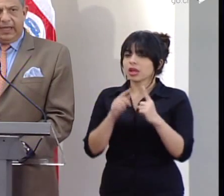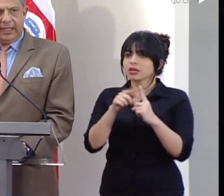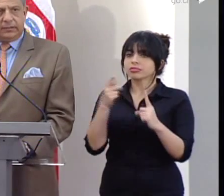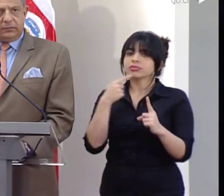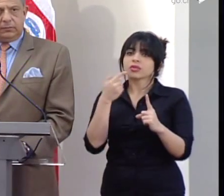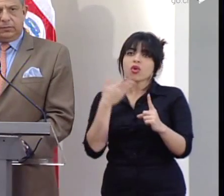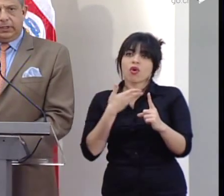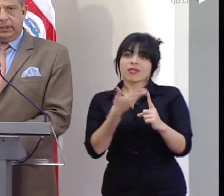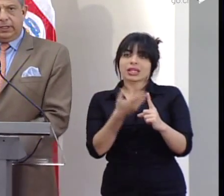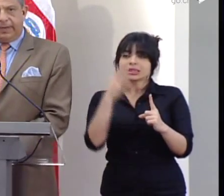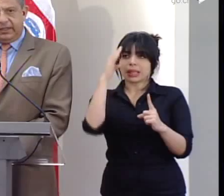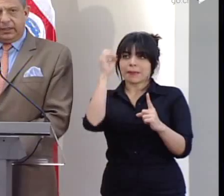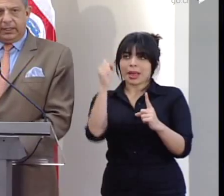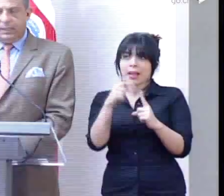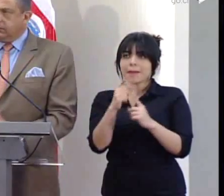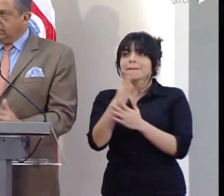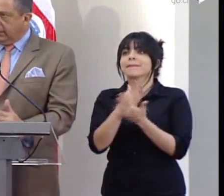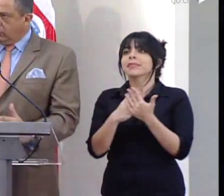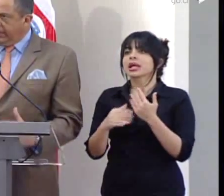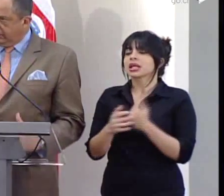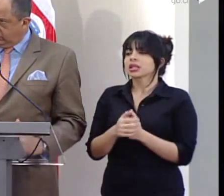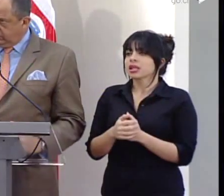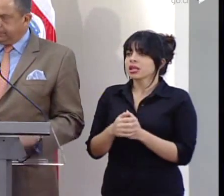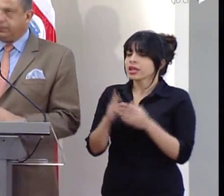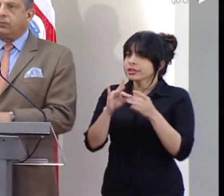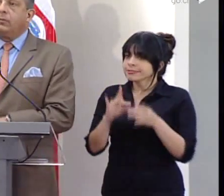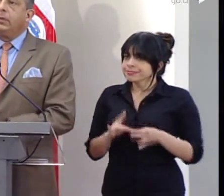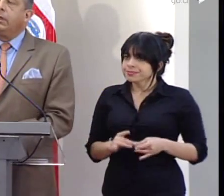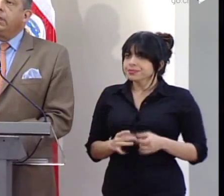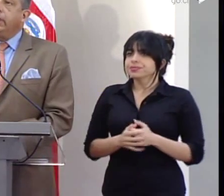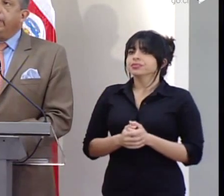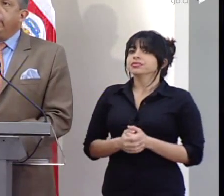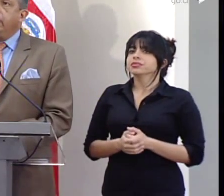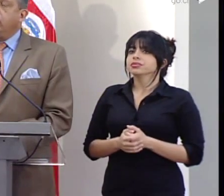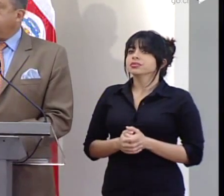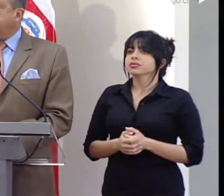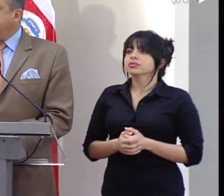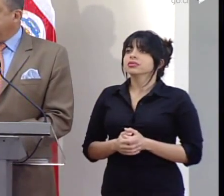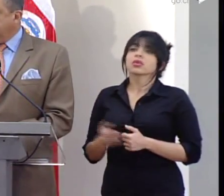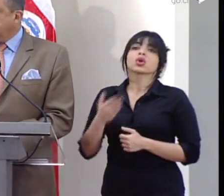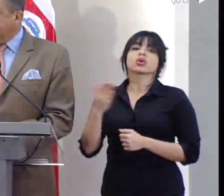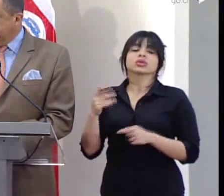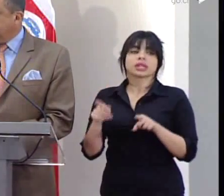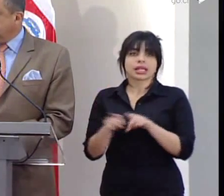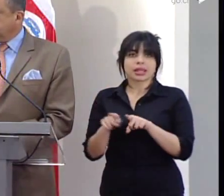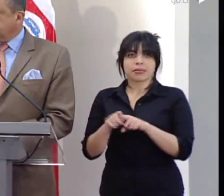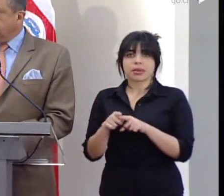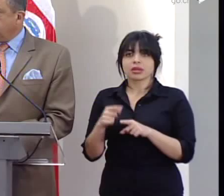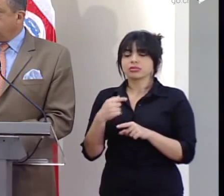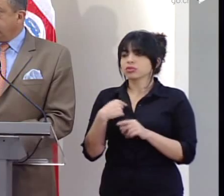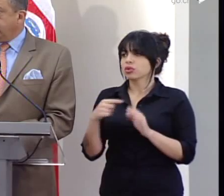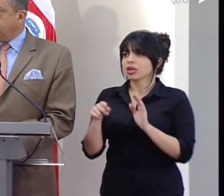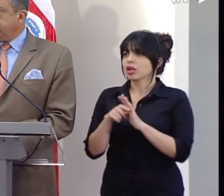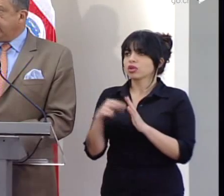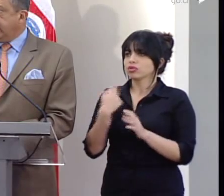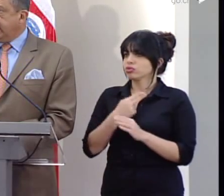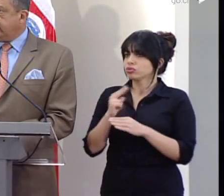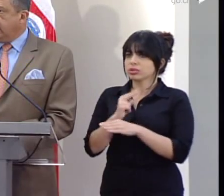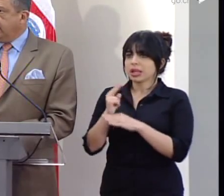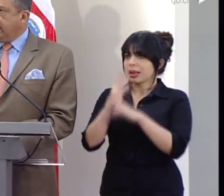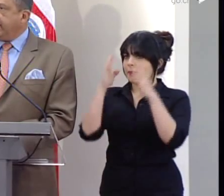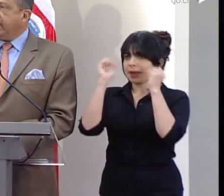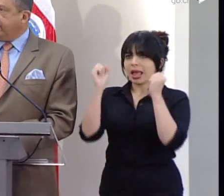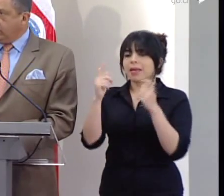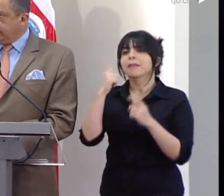las embajadas. Era parte del argumento. Cosa que también negué, que nosotros usáramos las